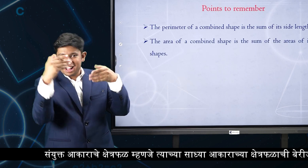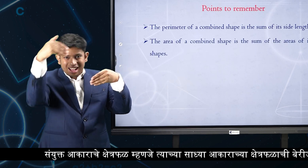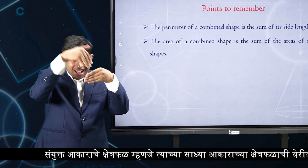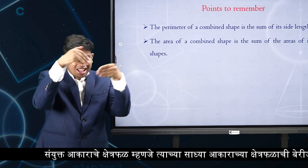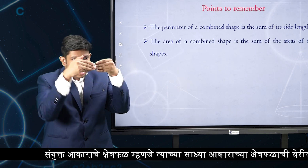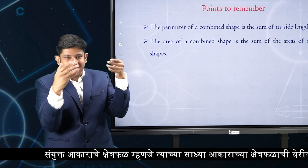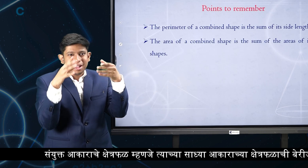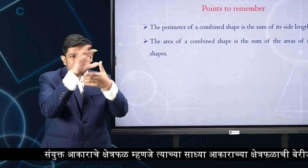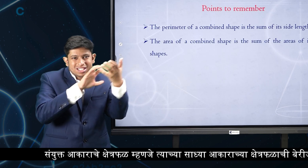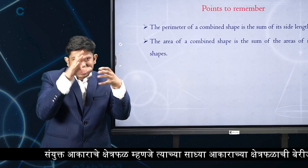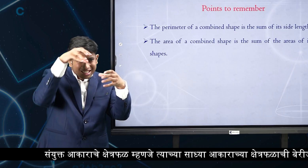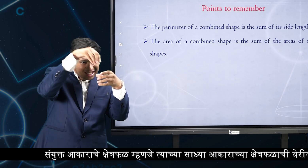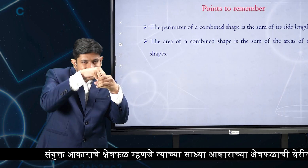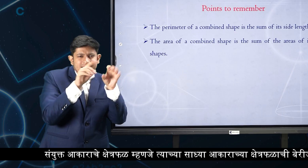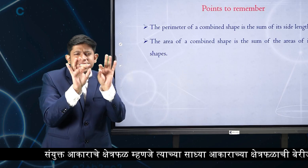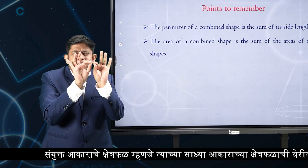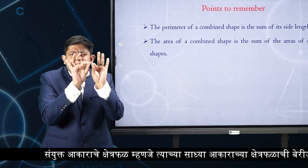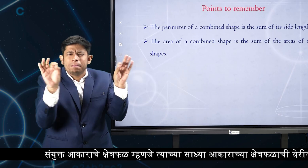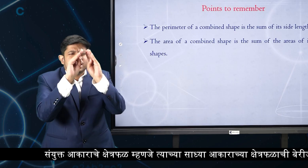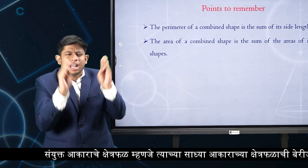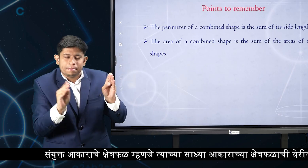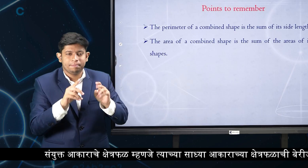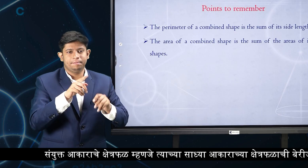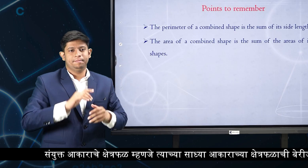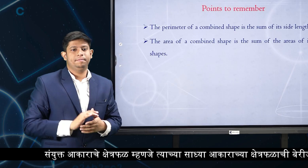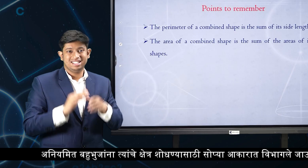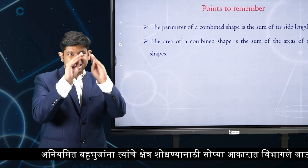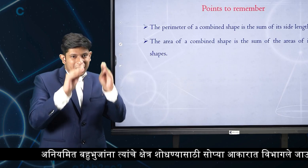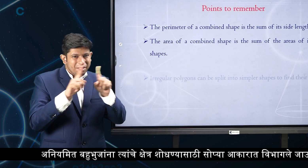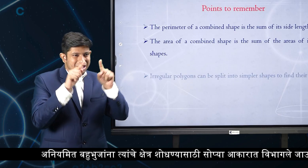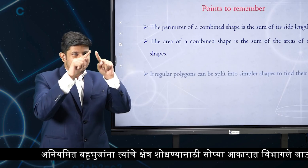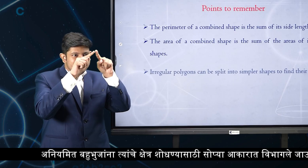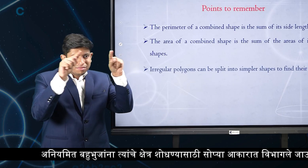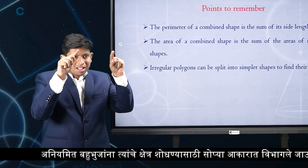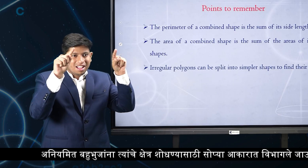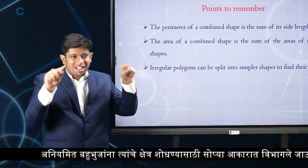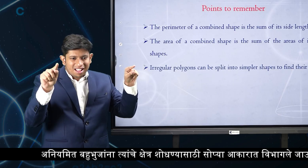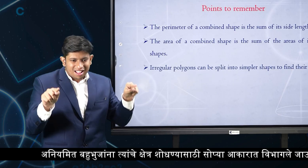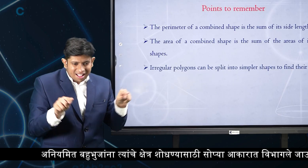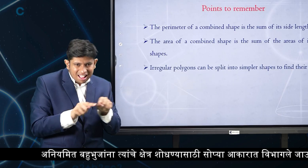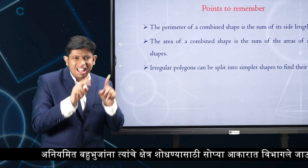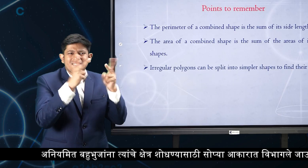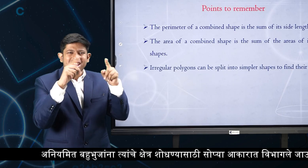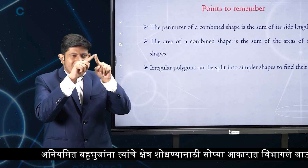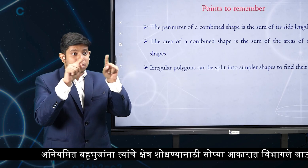साध्या आकाराचे क्षेत्रफळाची बेरीज होय. अनियमित बहुभुजांना त्याचे क्षेत्र